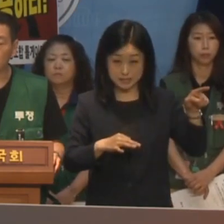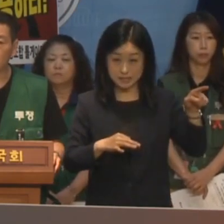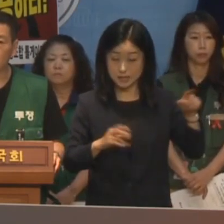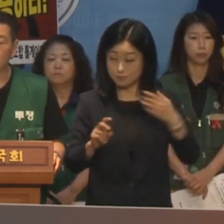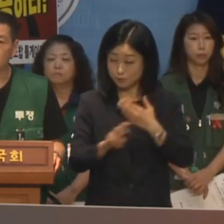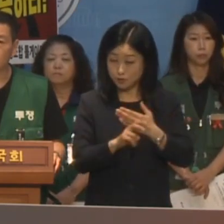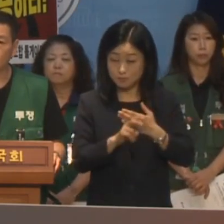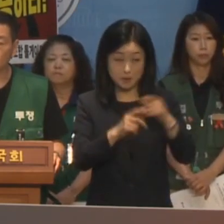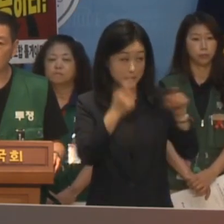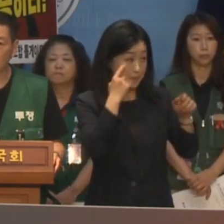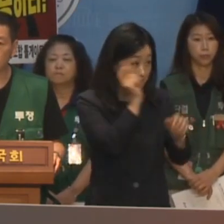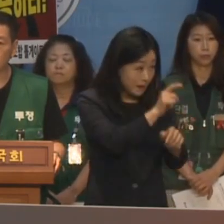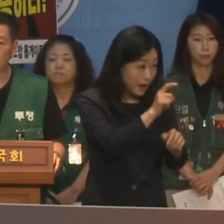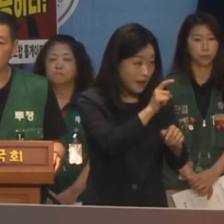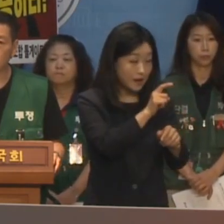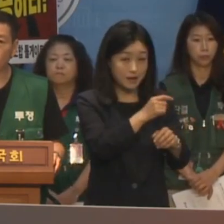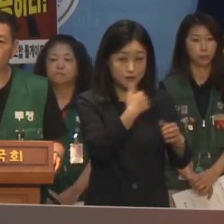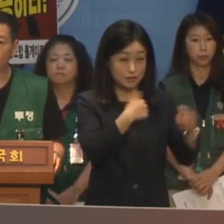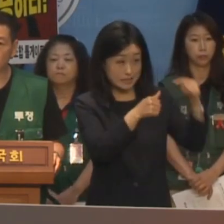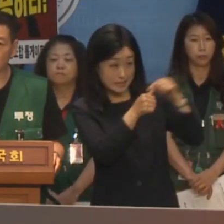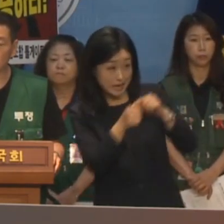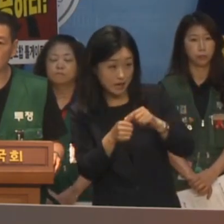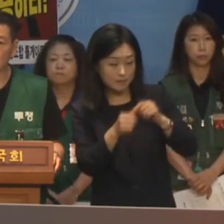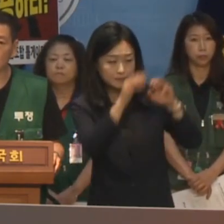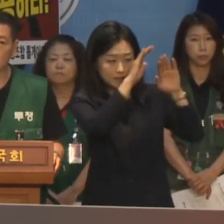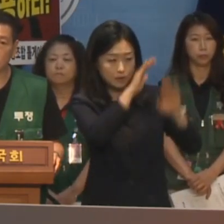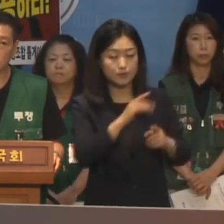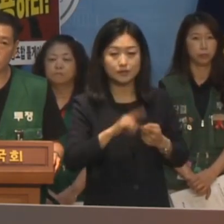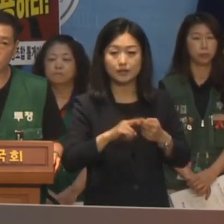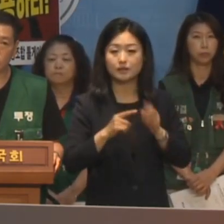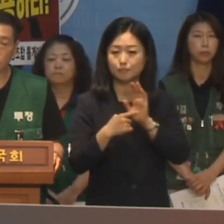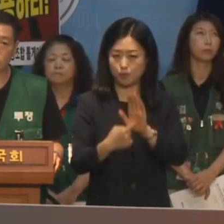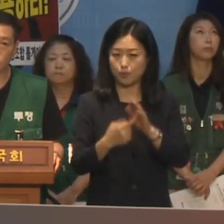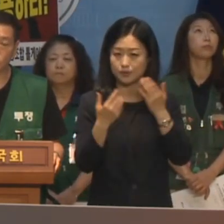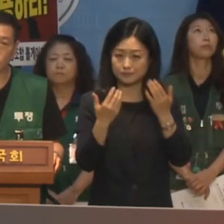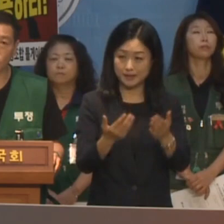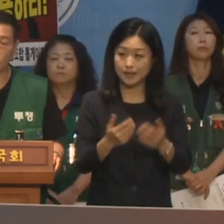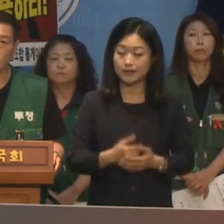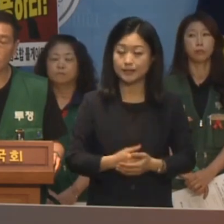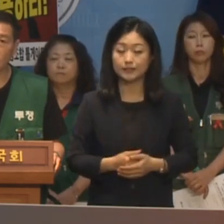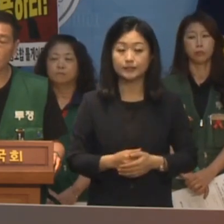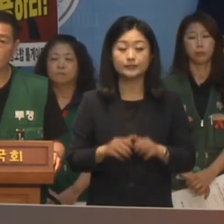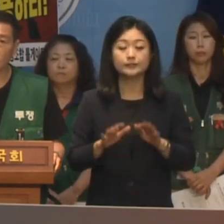불법성, 노동 탄압성을 폭로하고자 합니다. 이 기자회견을 끝으로